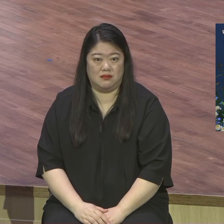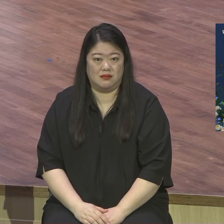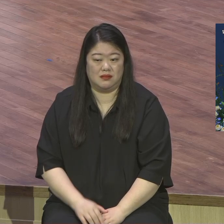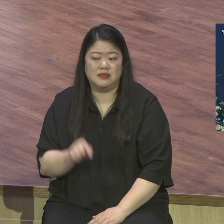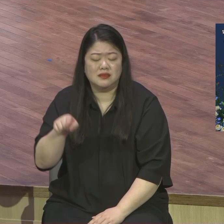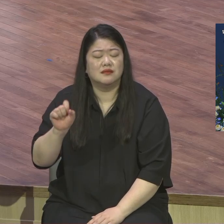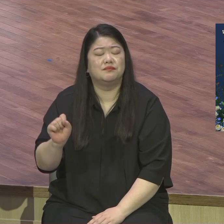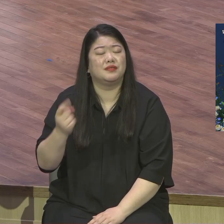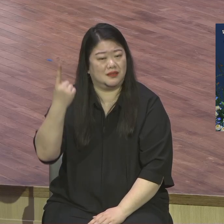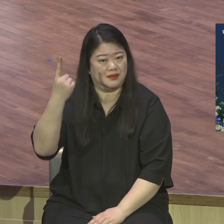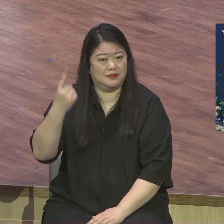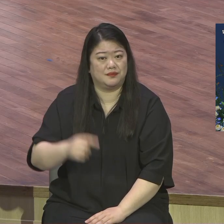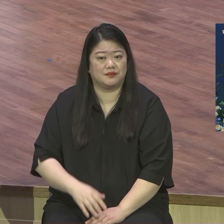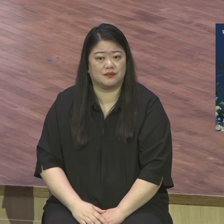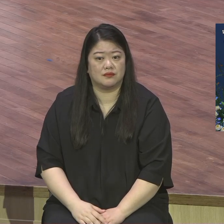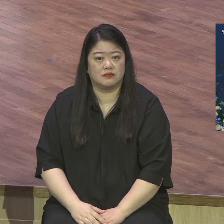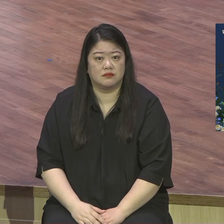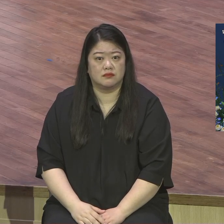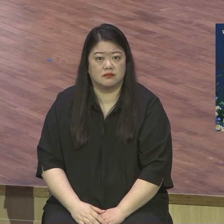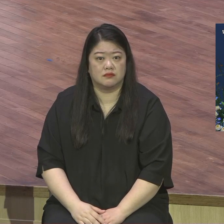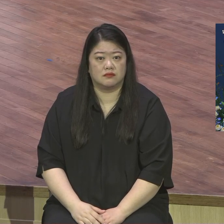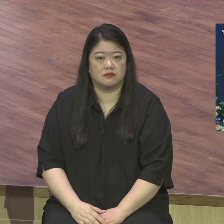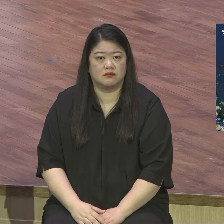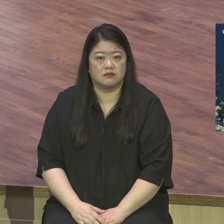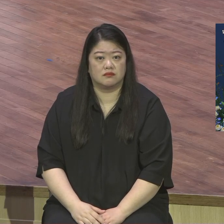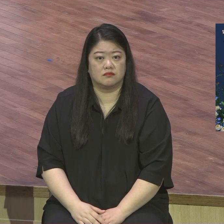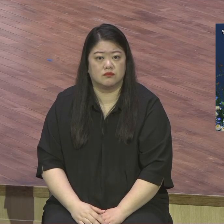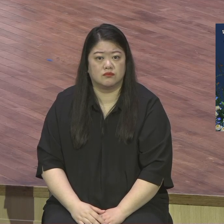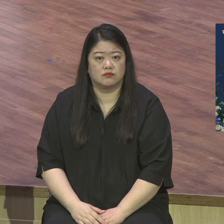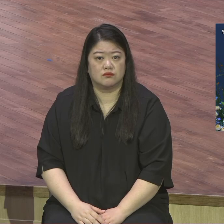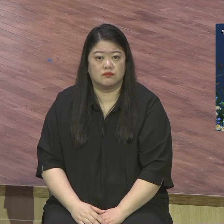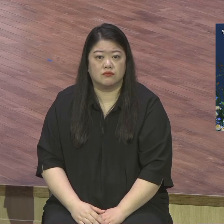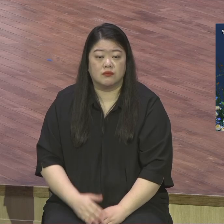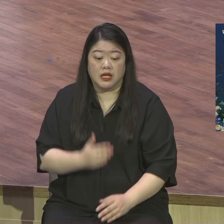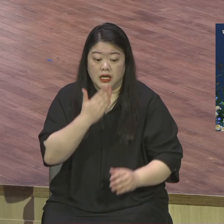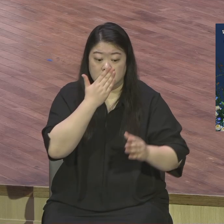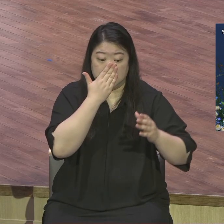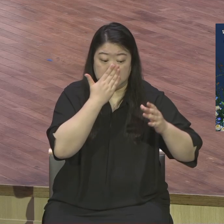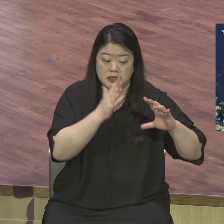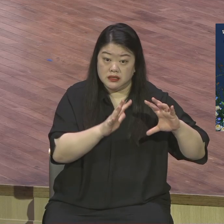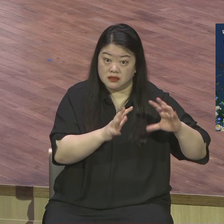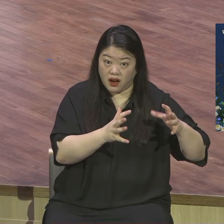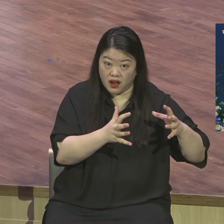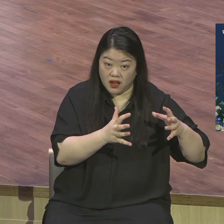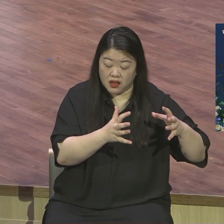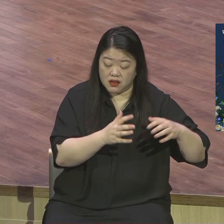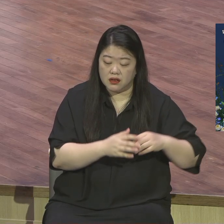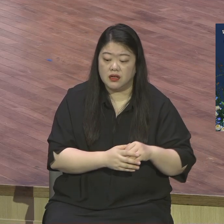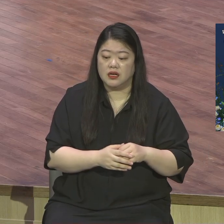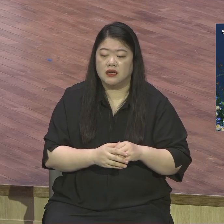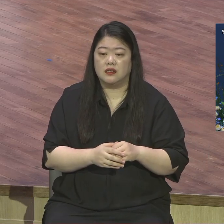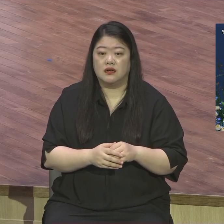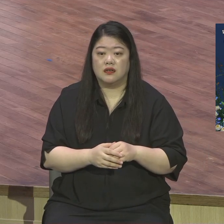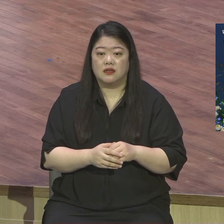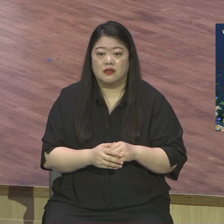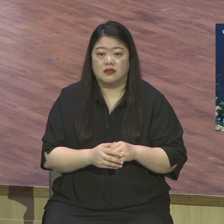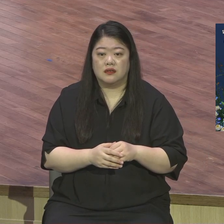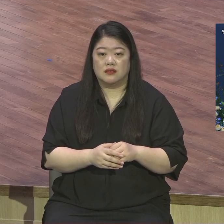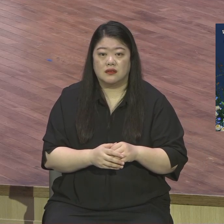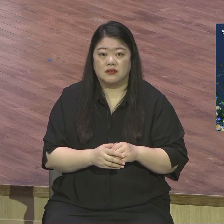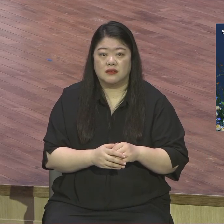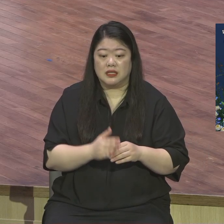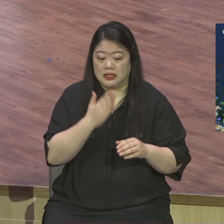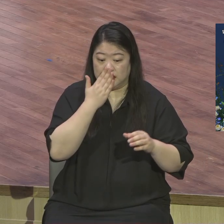지구촌에 2000년동안 나라 잃어버리고 방학하고 그렇게 지금도 미운 오리